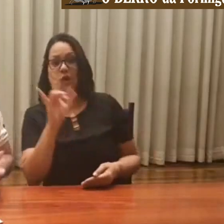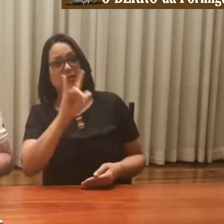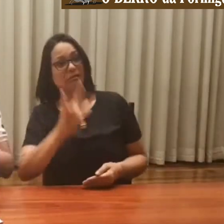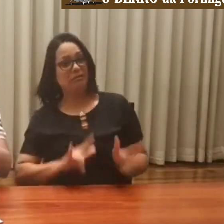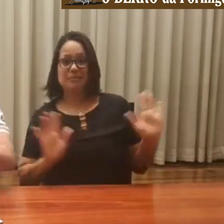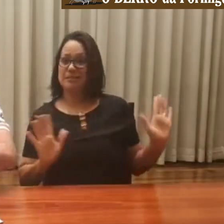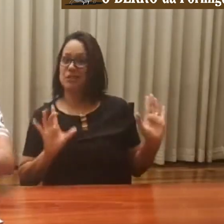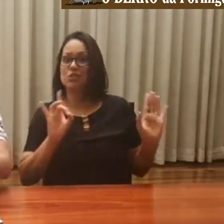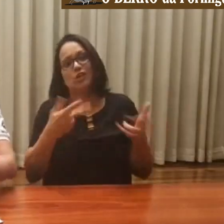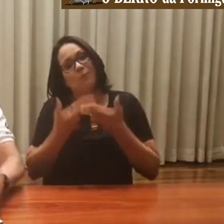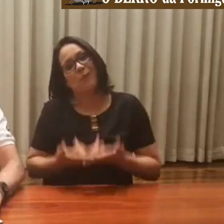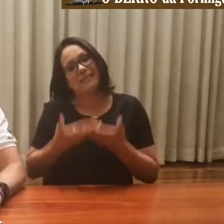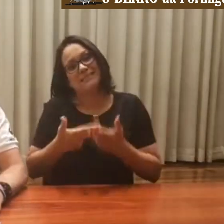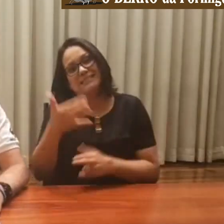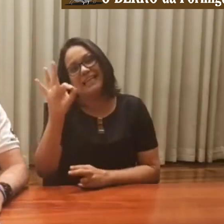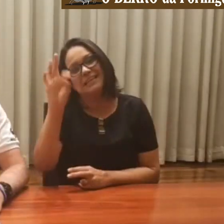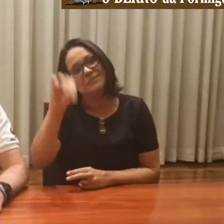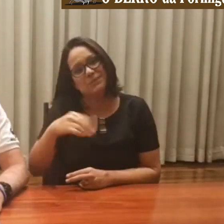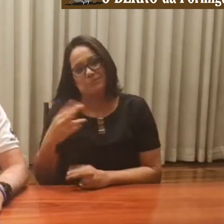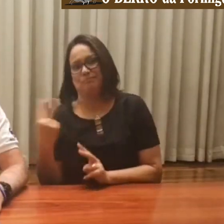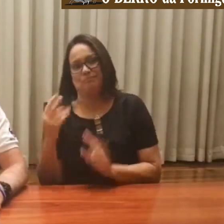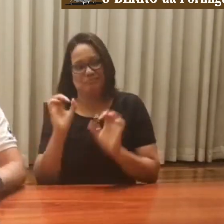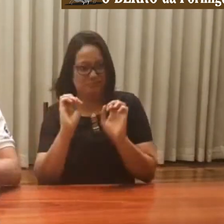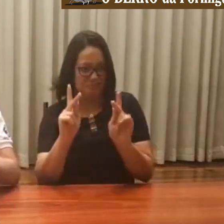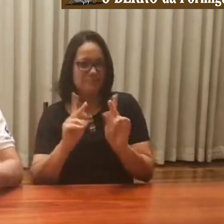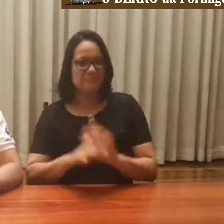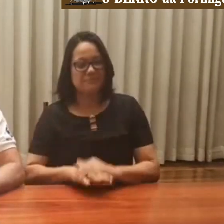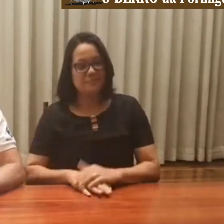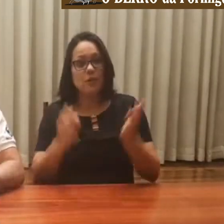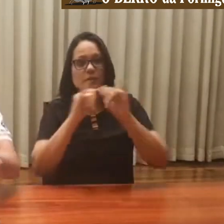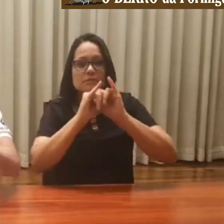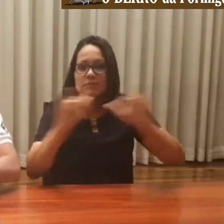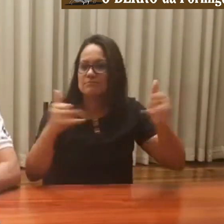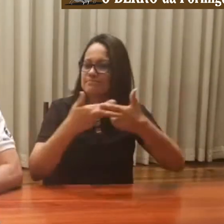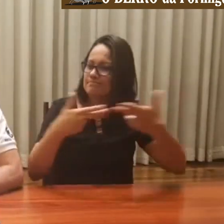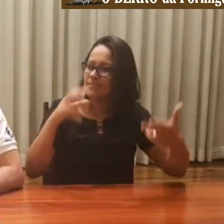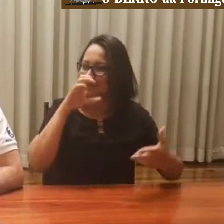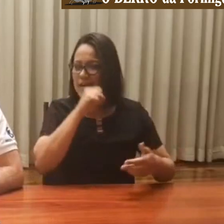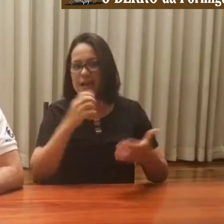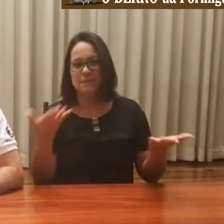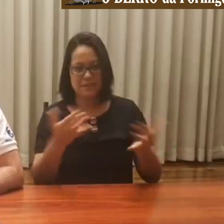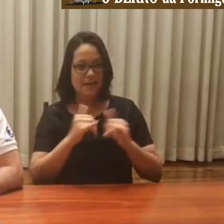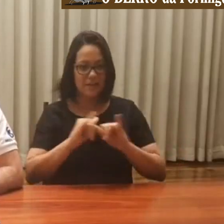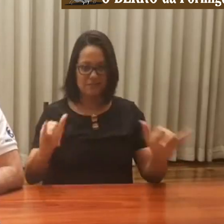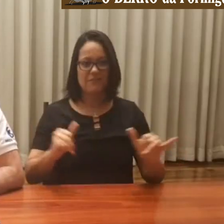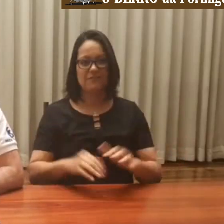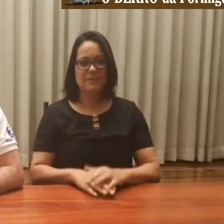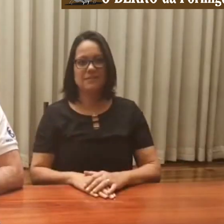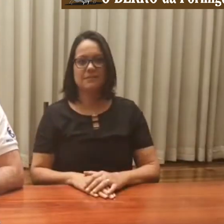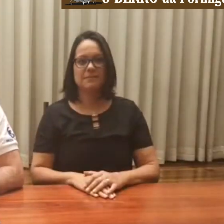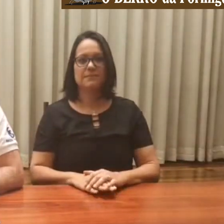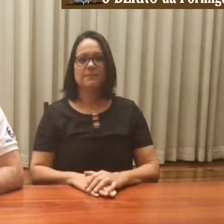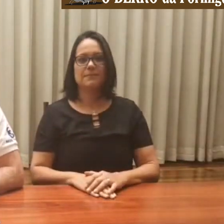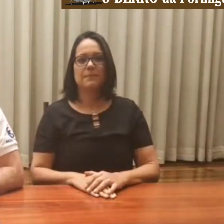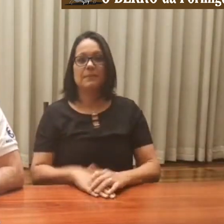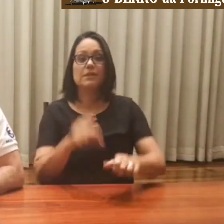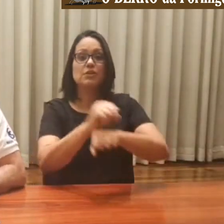mais ninguém, então você tem que me aturar por 10 minutos aí. Vamos lá, notícia rápida aqui, até o pessoal chegar na rede